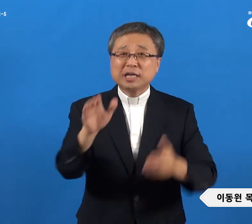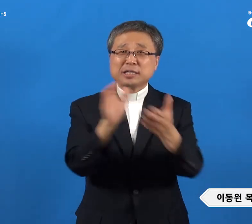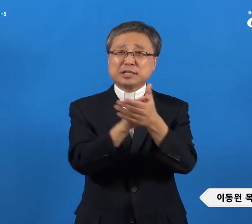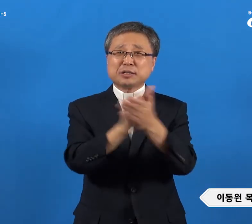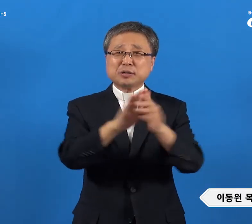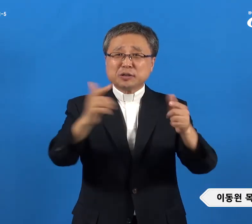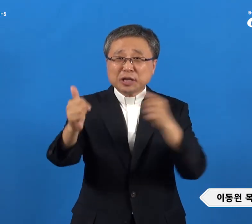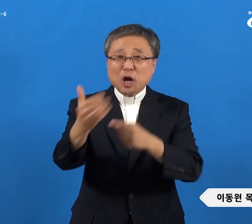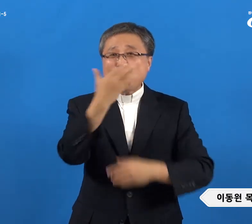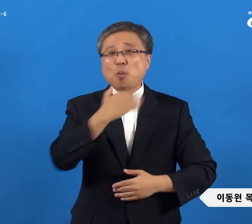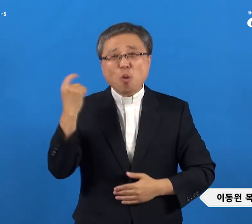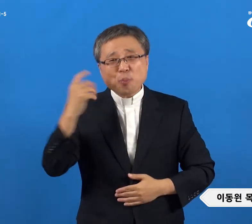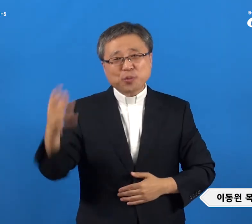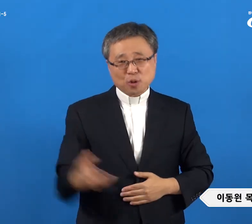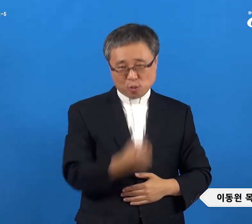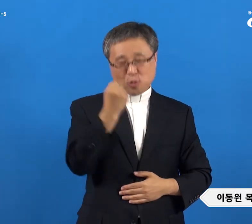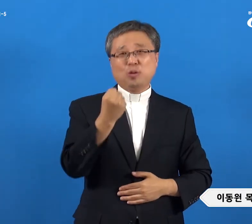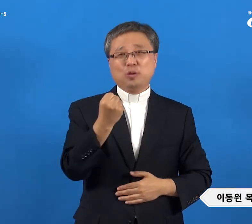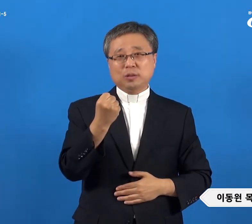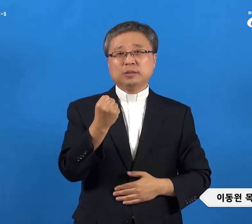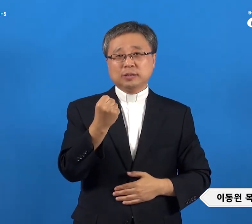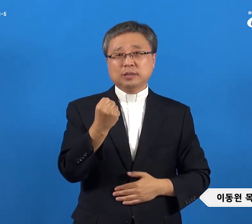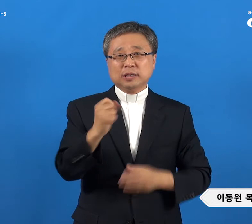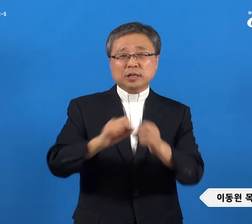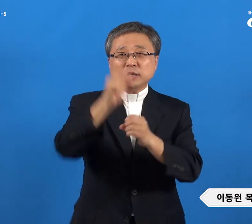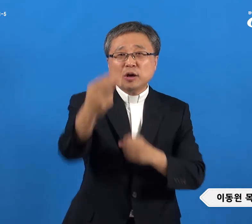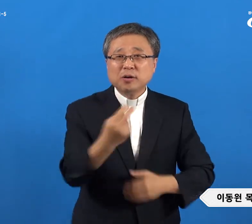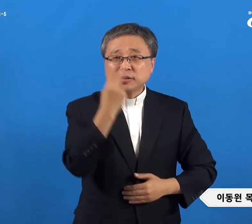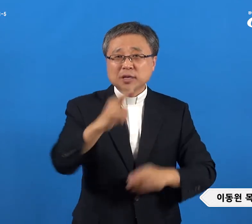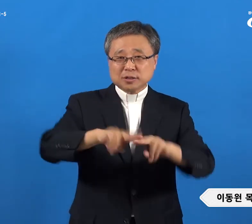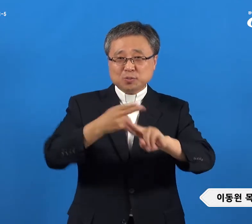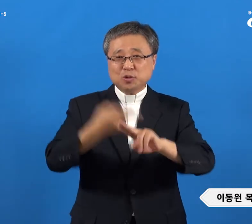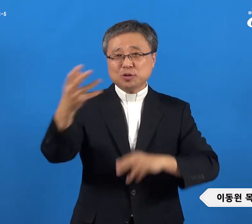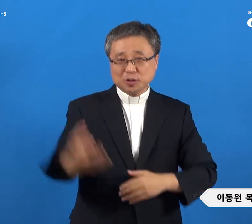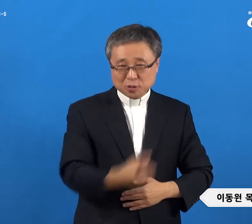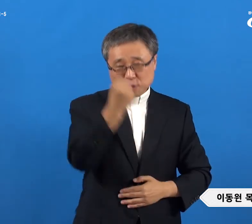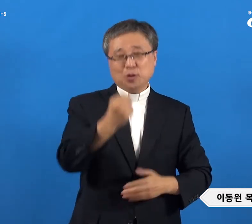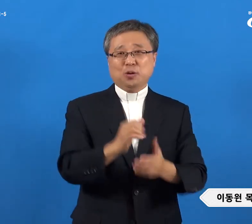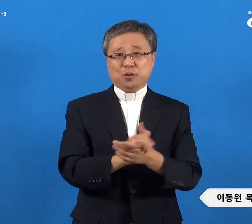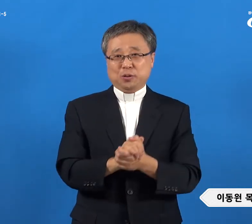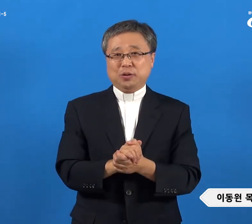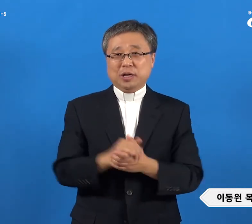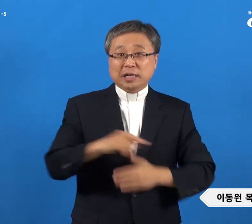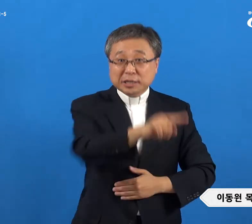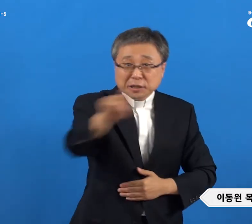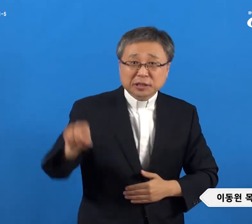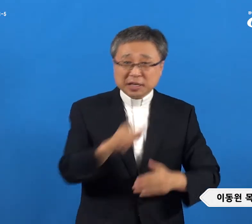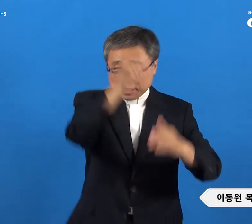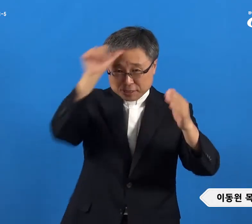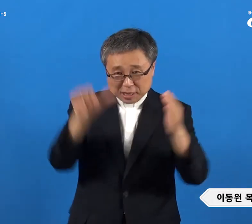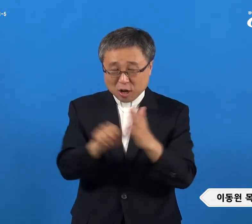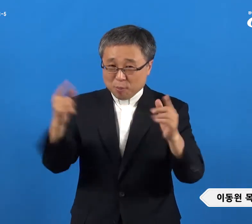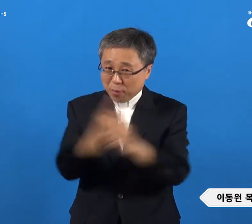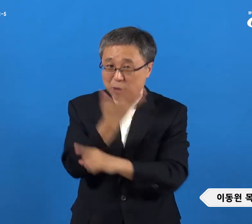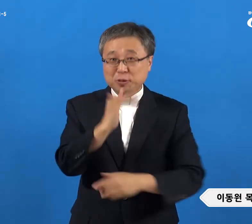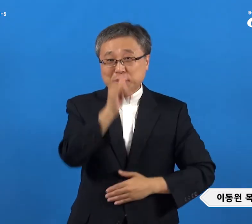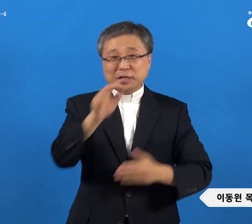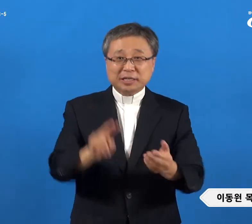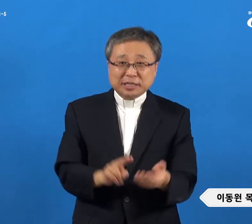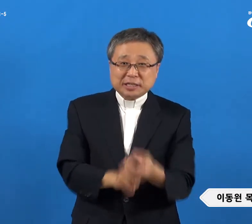친구들에게 이 복음을 들고 영생의 선물을 들고 그들의 인생을 바꿀 수 있는 기적의 선물을